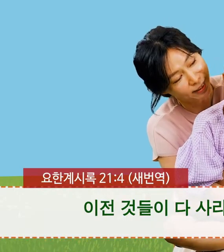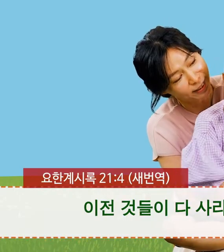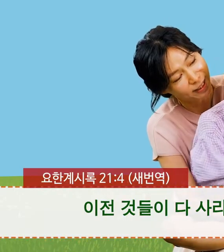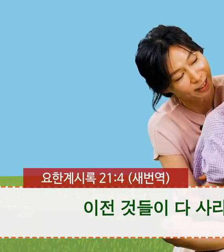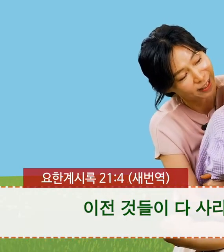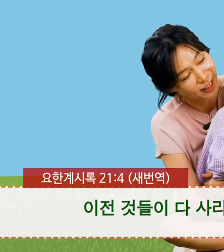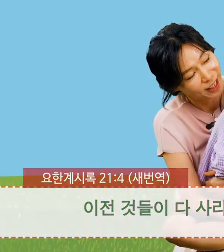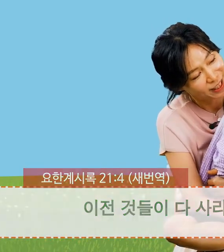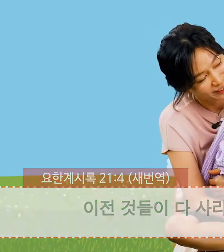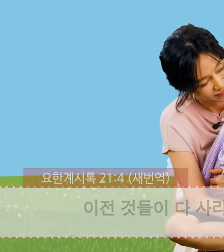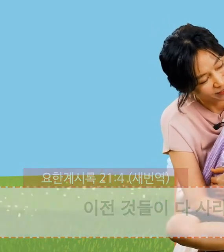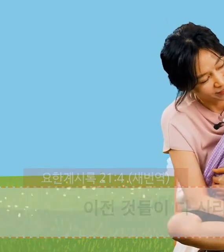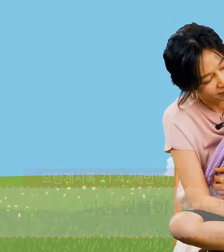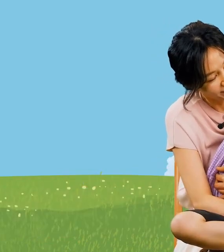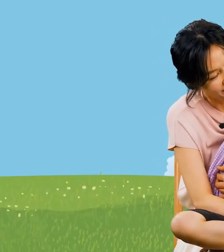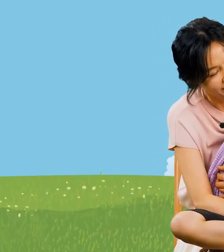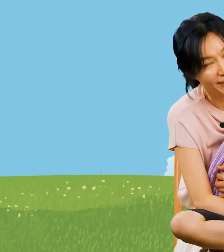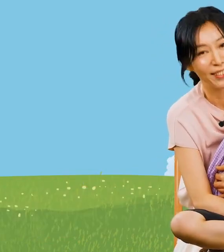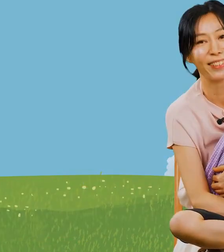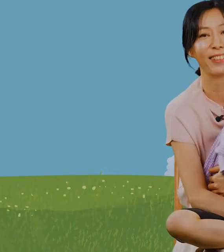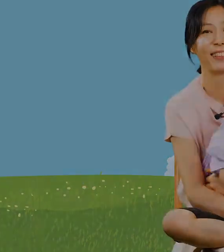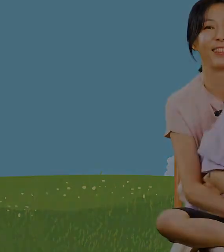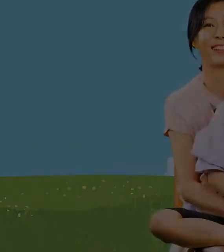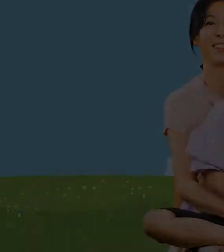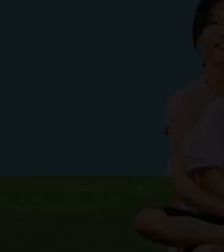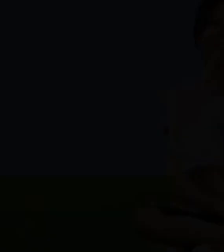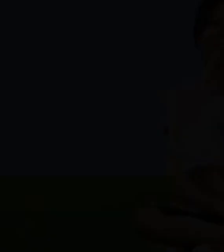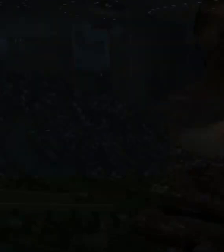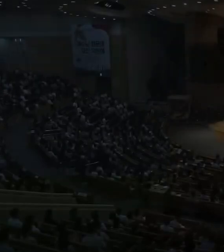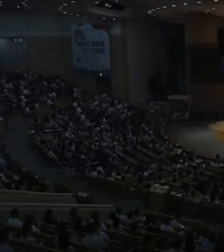아멘. 아멘.